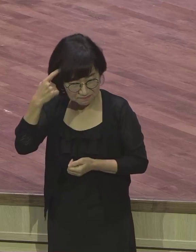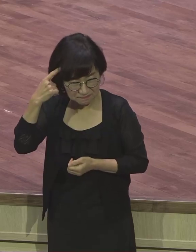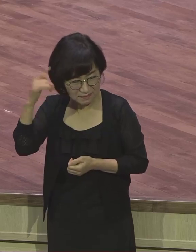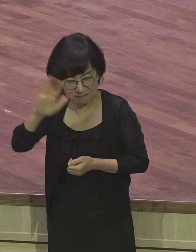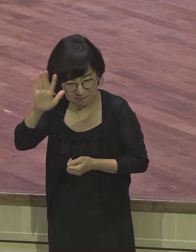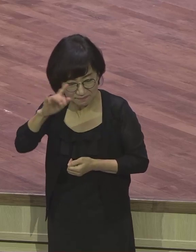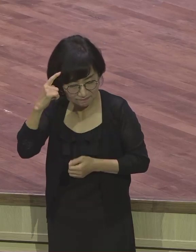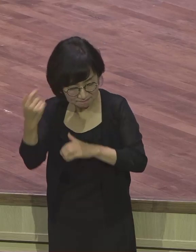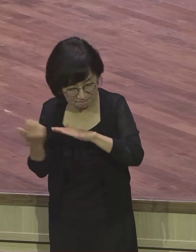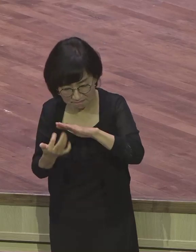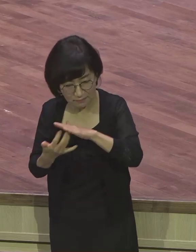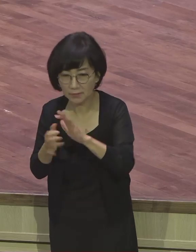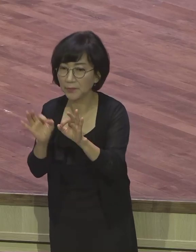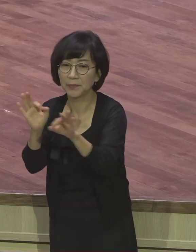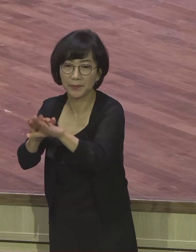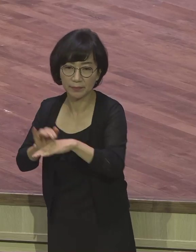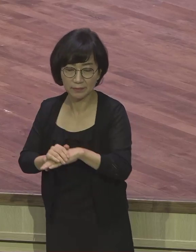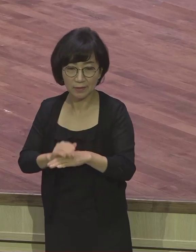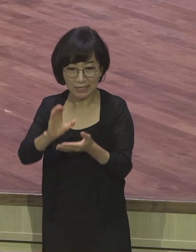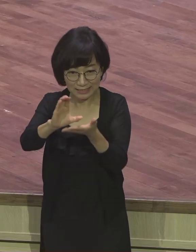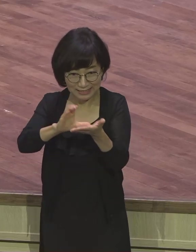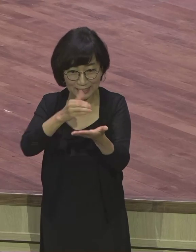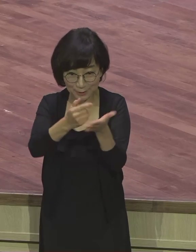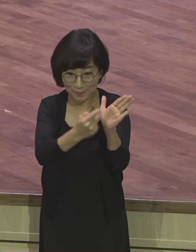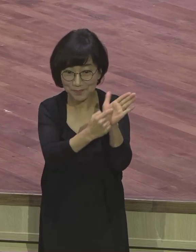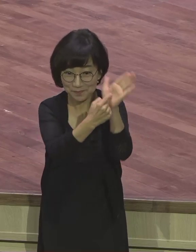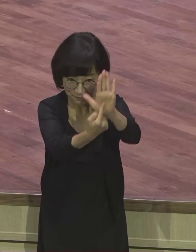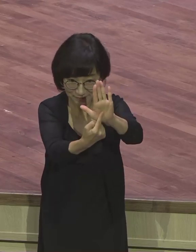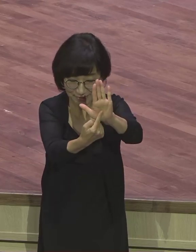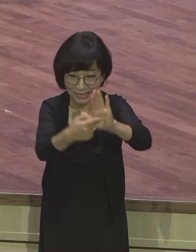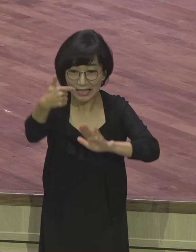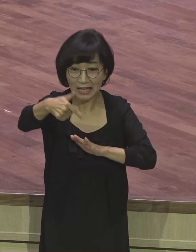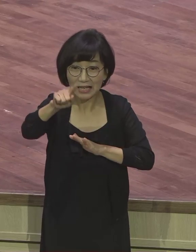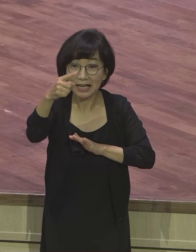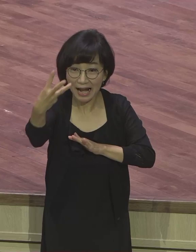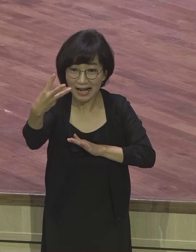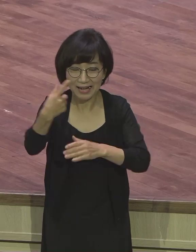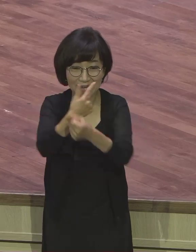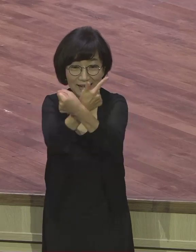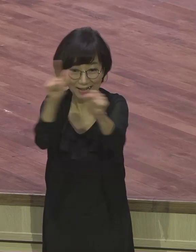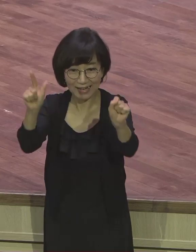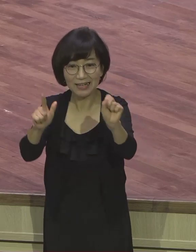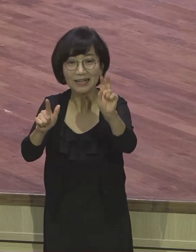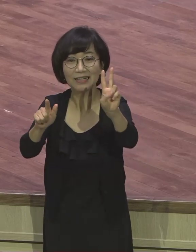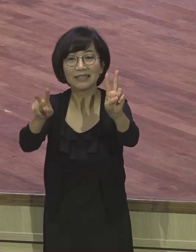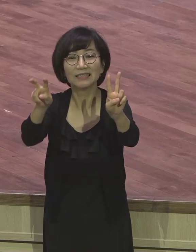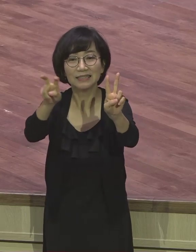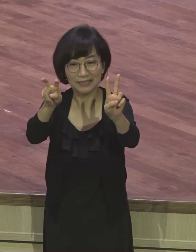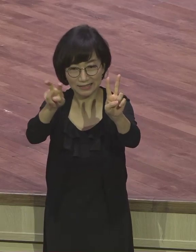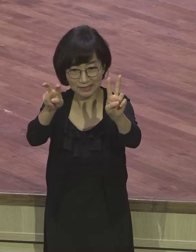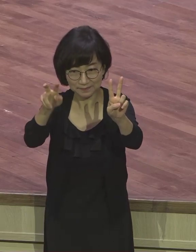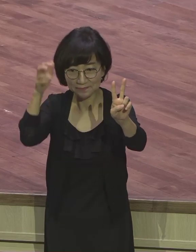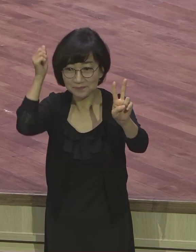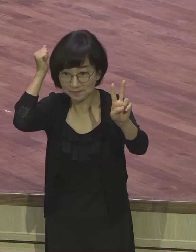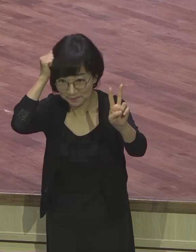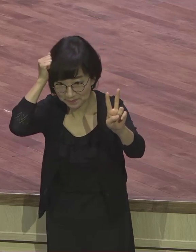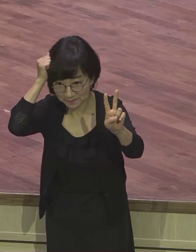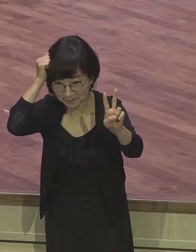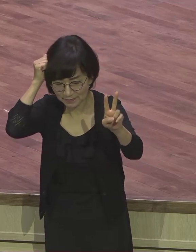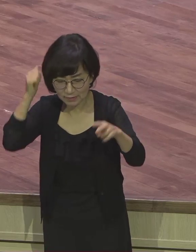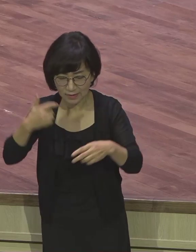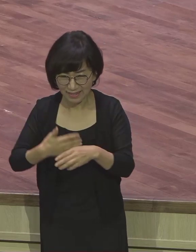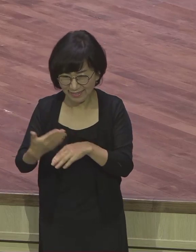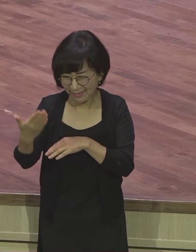그리스도라. 그리스도. 그게 갈라디아 2장 1절이 돼야 돼요. 여러분 잘 이렇게 예체질에서 못 빠져나오는